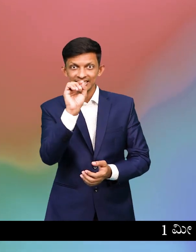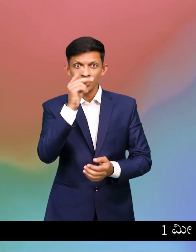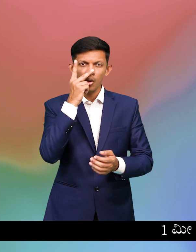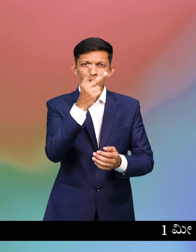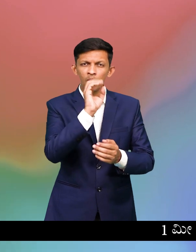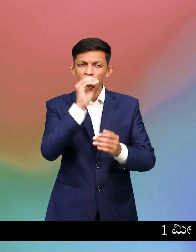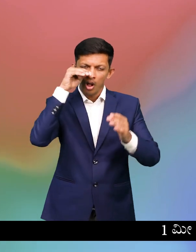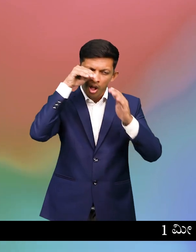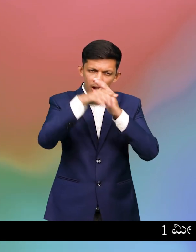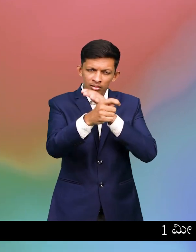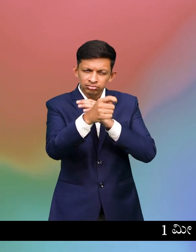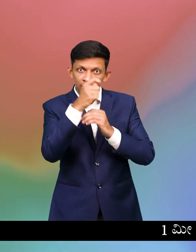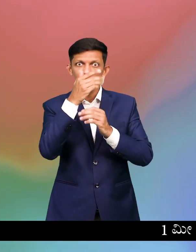ನ್ಯಾನೋಮೀಟರ್ಗಳಲ್ಲಿ ಅಳೆಯಲಾಗುತ್ತದೆ.